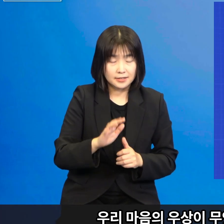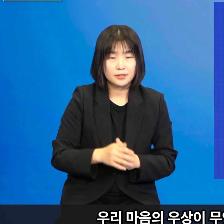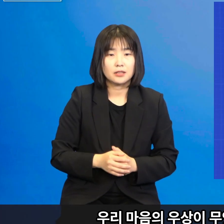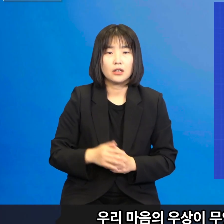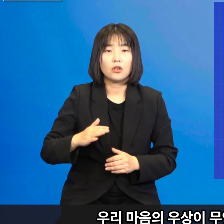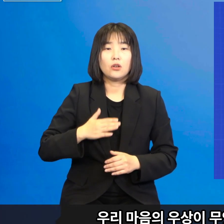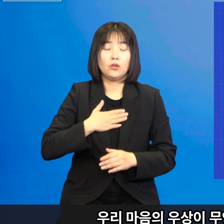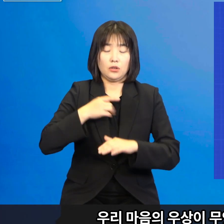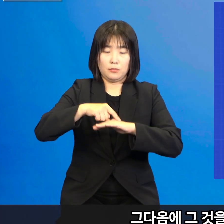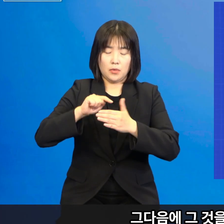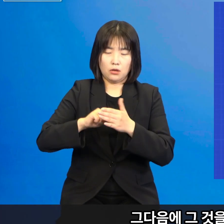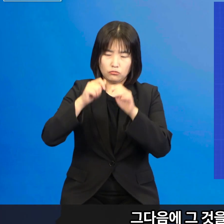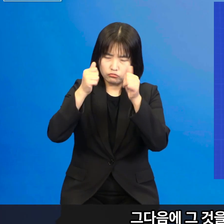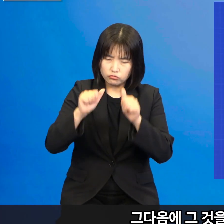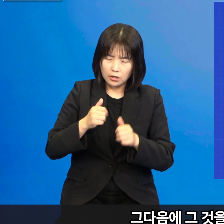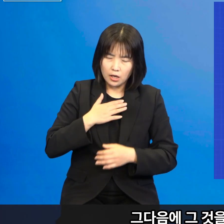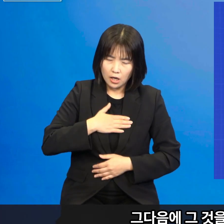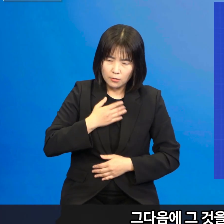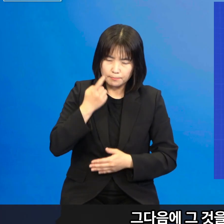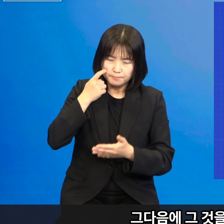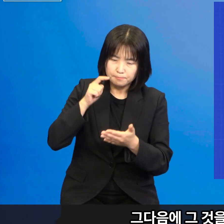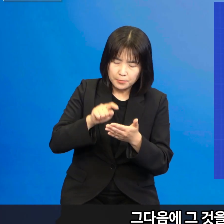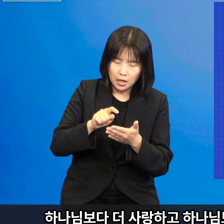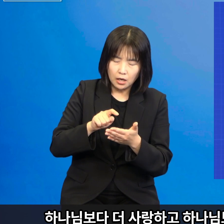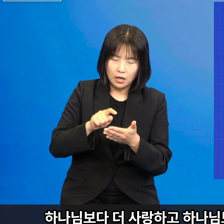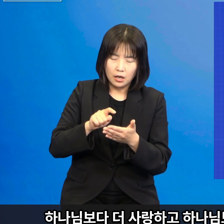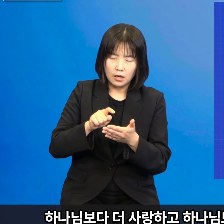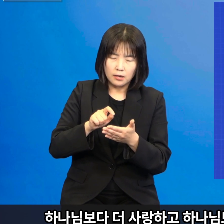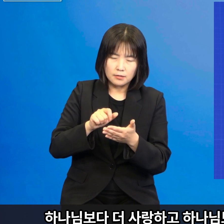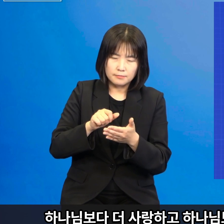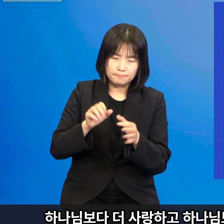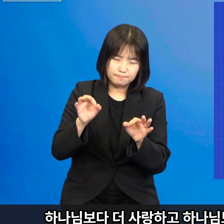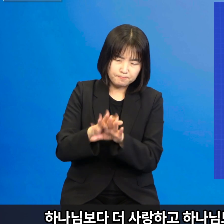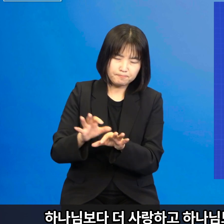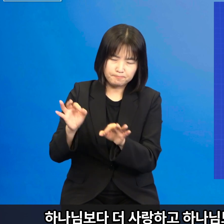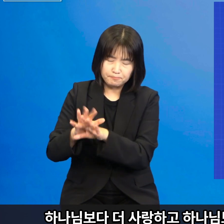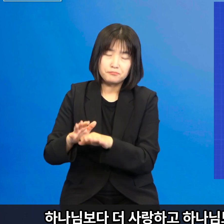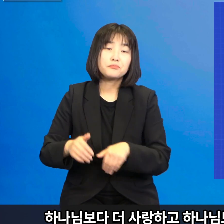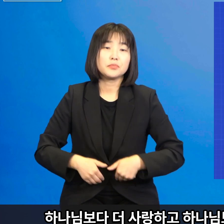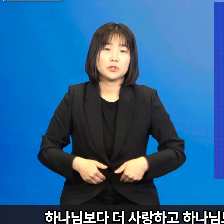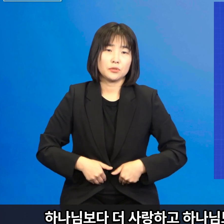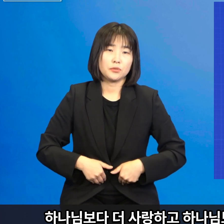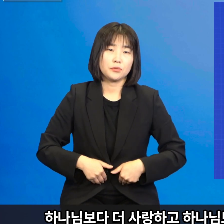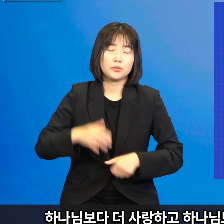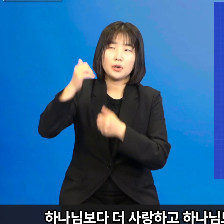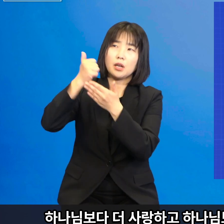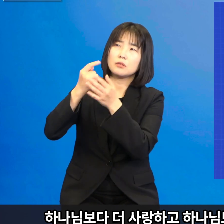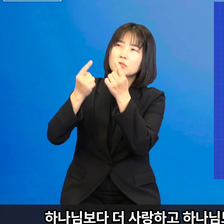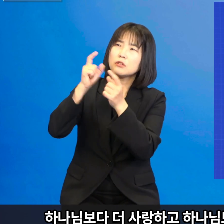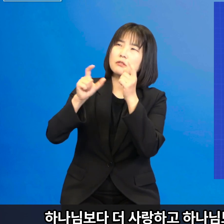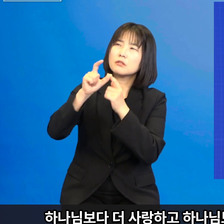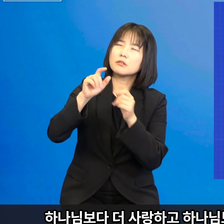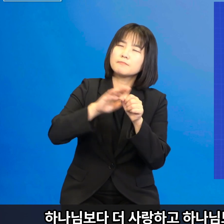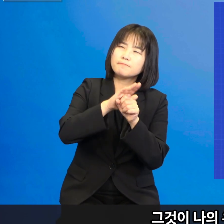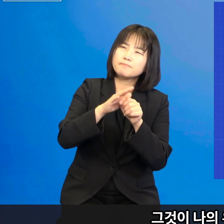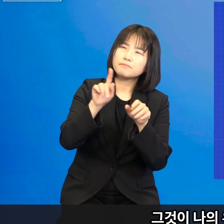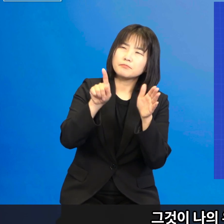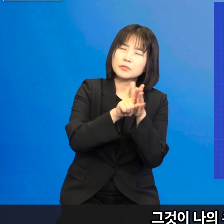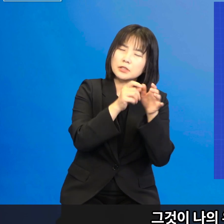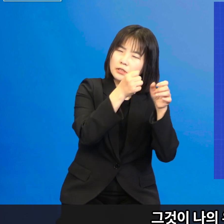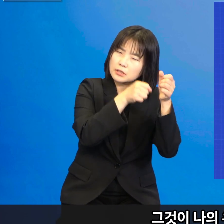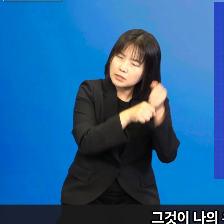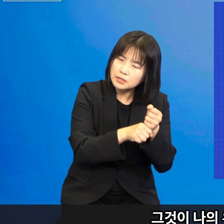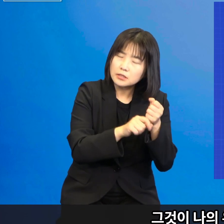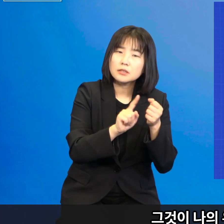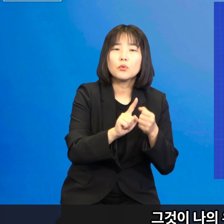알고 찾아내고 그 다음에 그것을 제거해야 됩니다. 하나님보다 더 사랑하고 하나님보다 더 의지하는 것이 무엇인가? 그것이